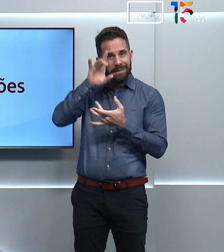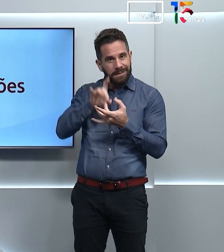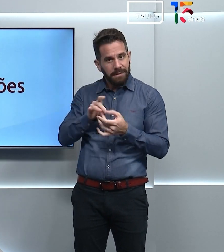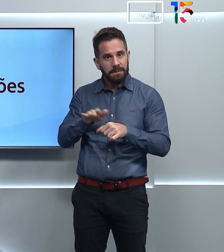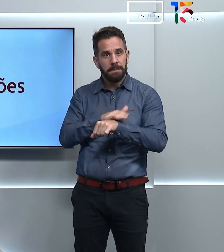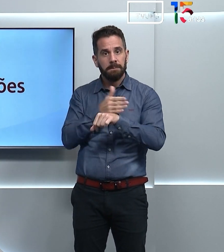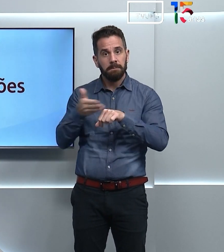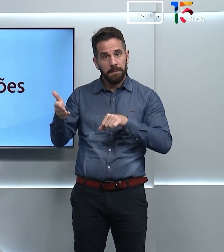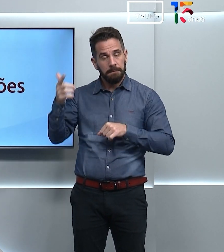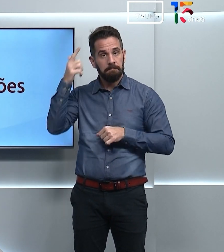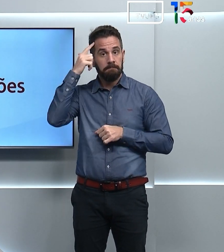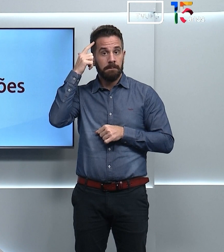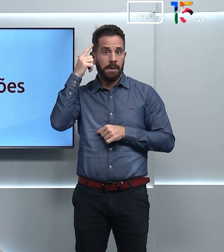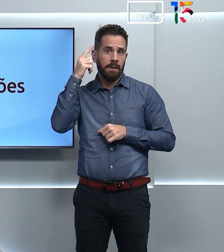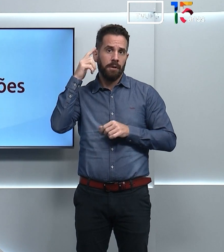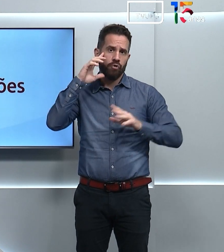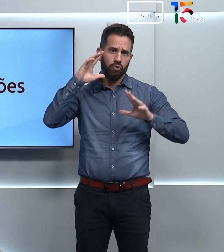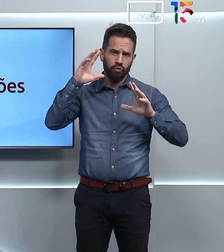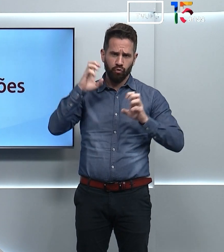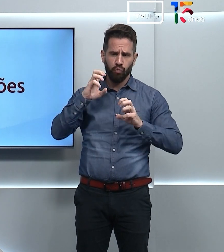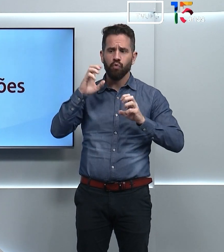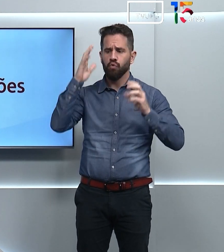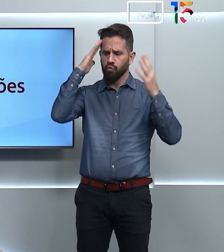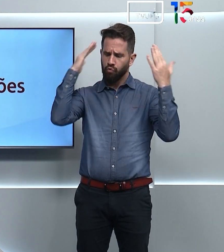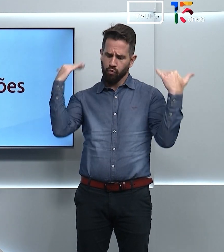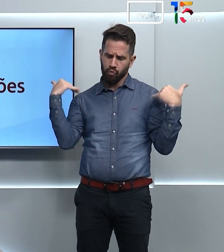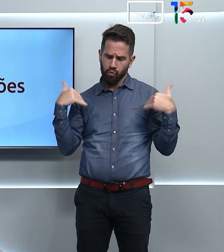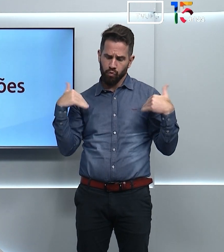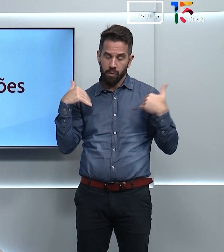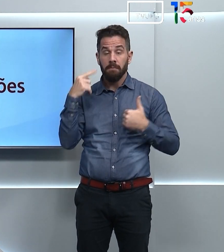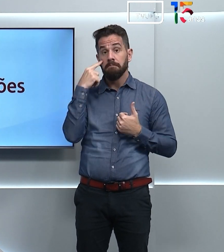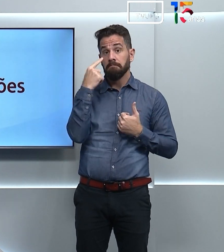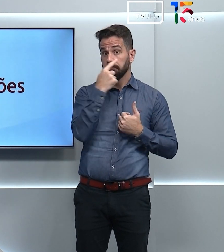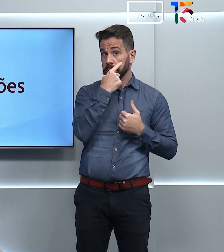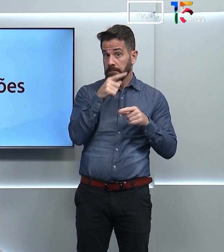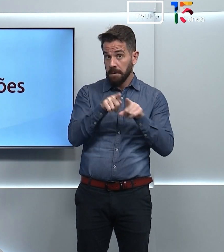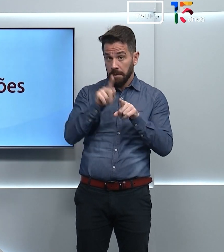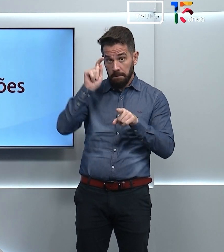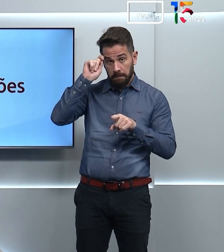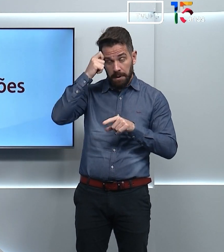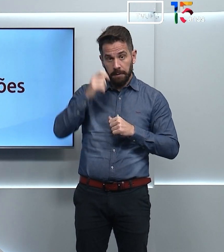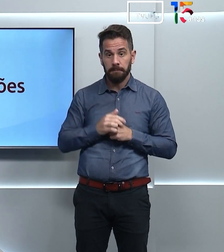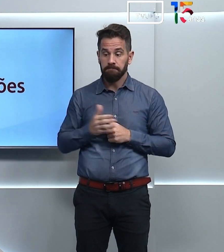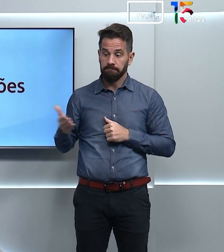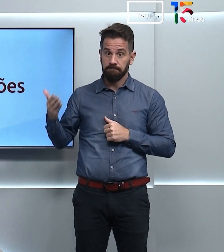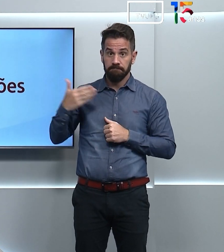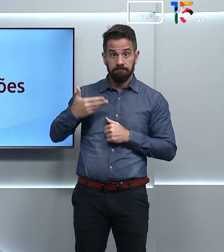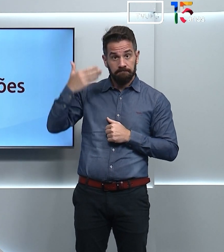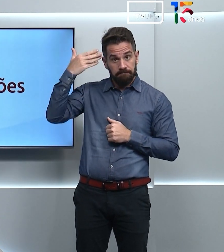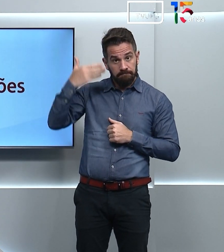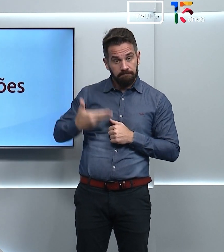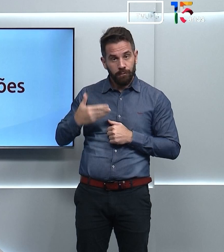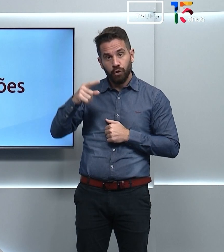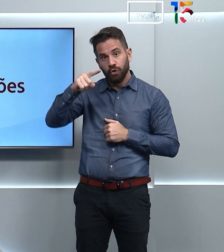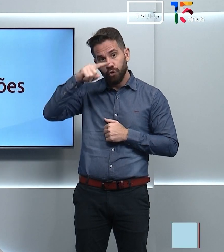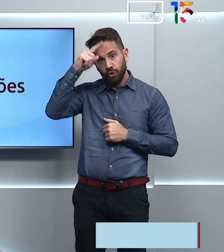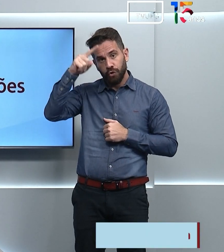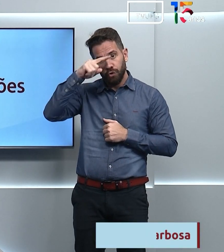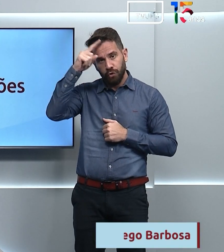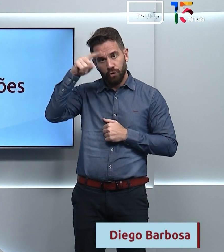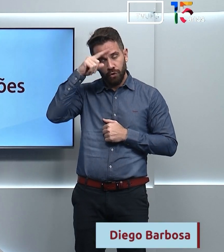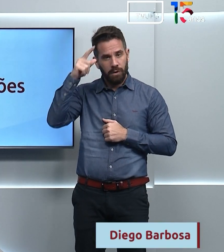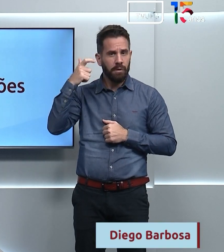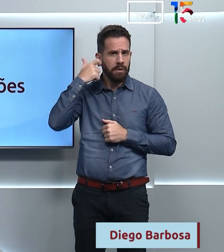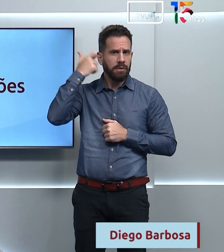de pele clara, com cabelos escuros e longos, olhos também escuros, e ao meu lado esquerdo está o professor Diego. Ele